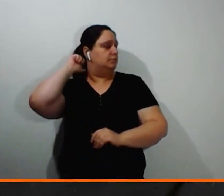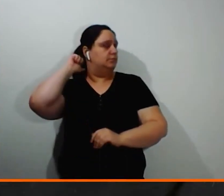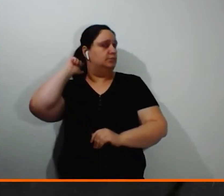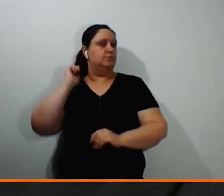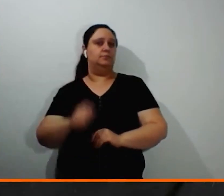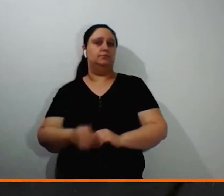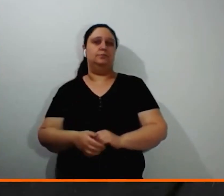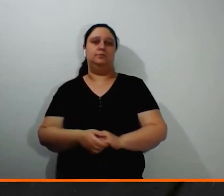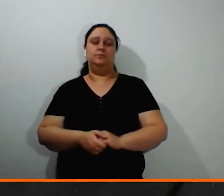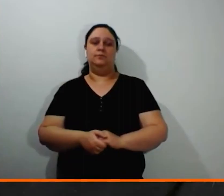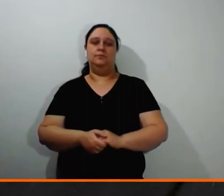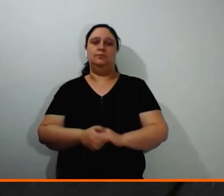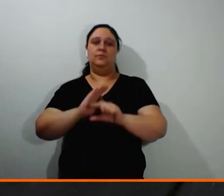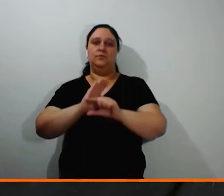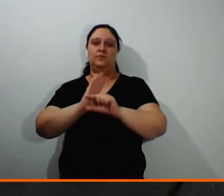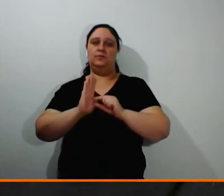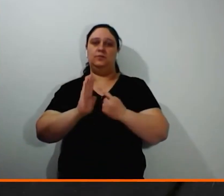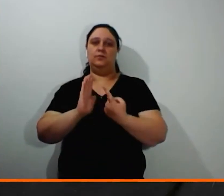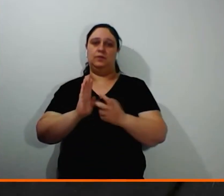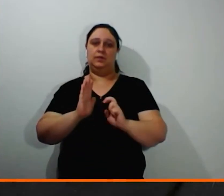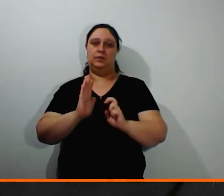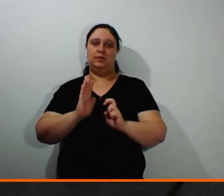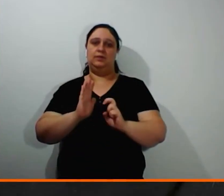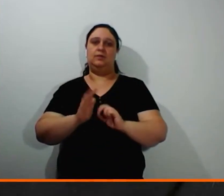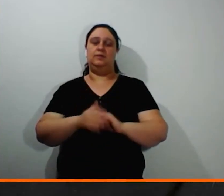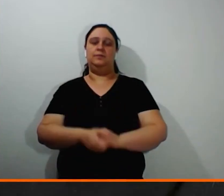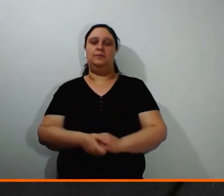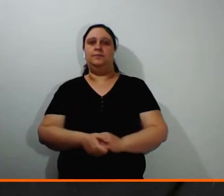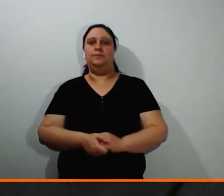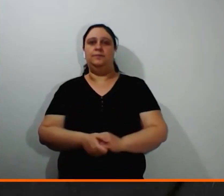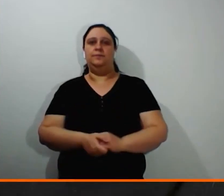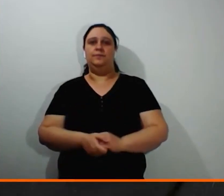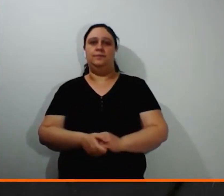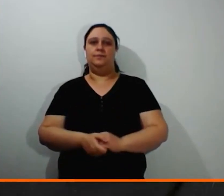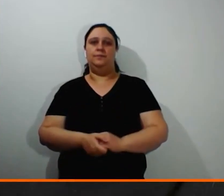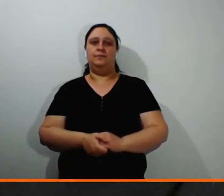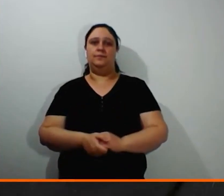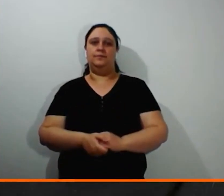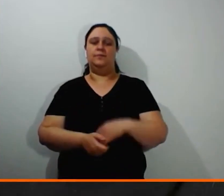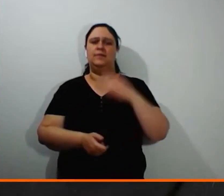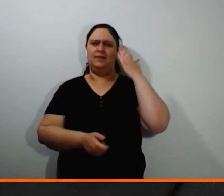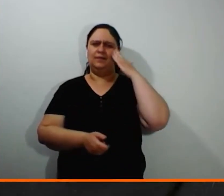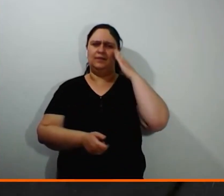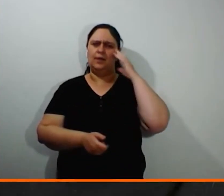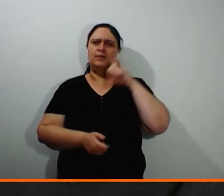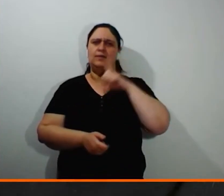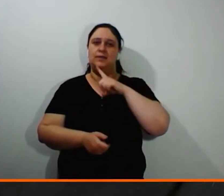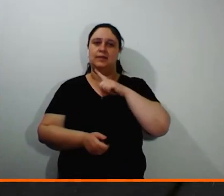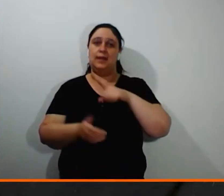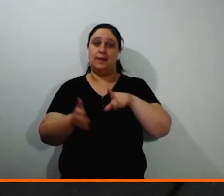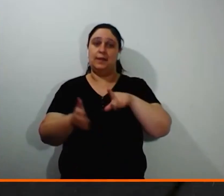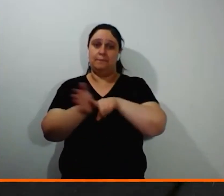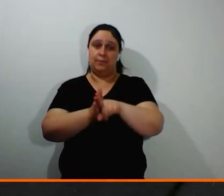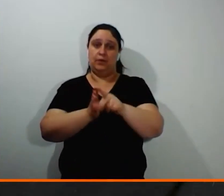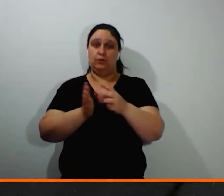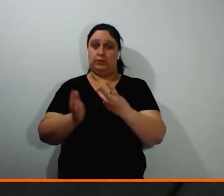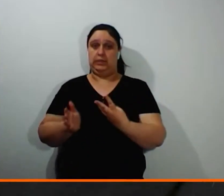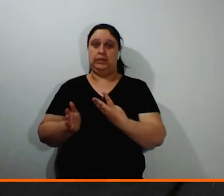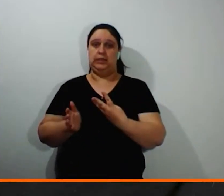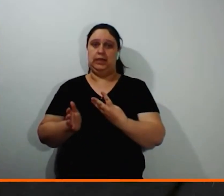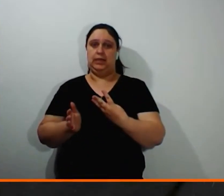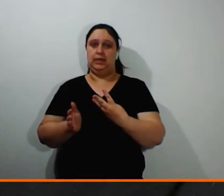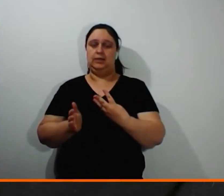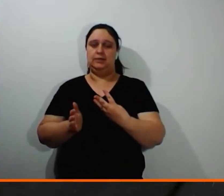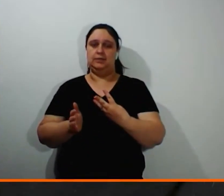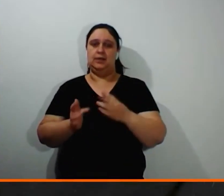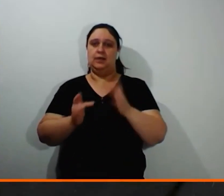versículo 15. Vocês sabem disso. São 3 perguntas que o Senhor fez ao Pedro. Versículo